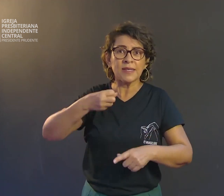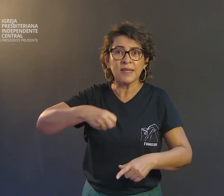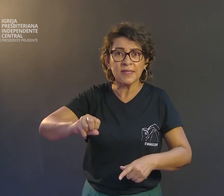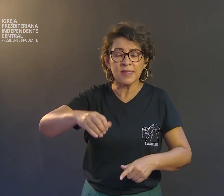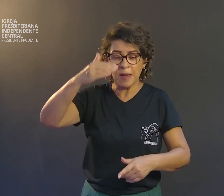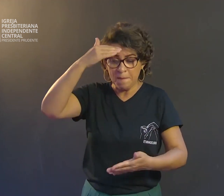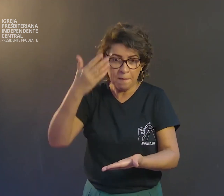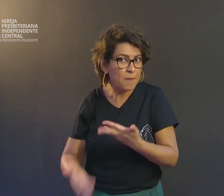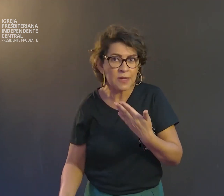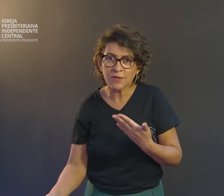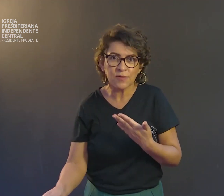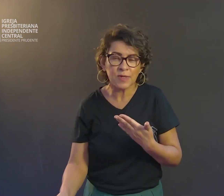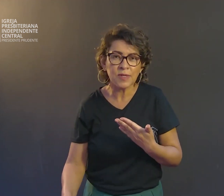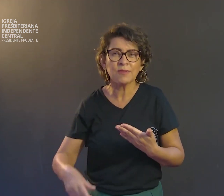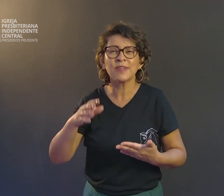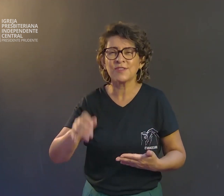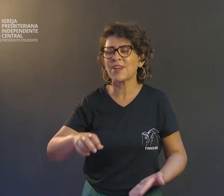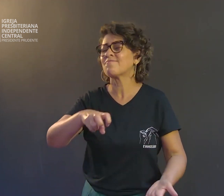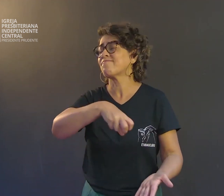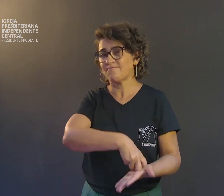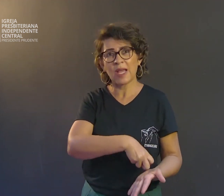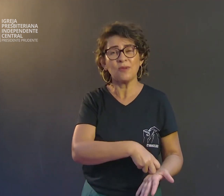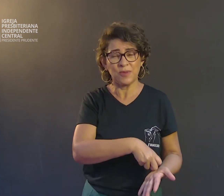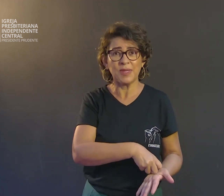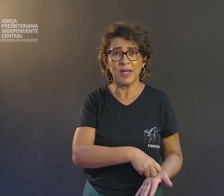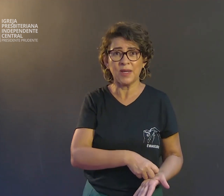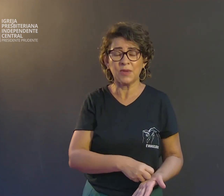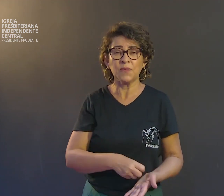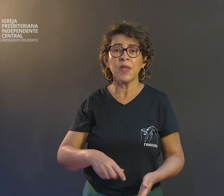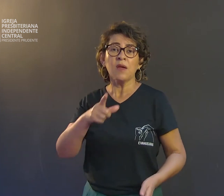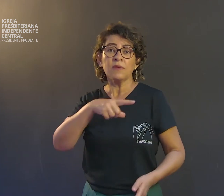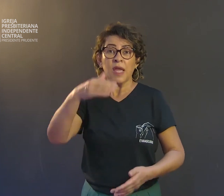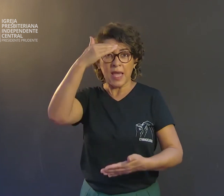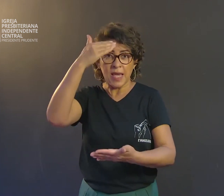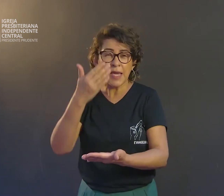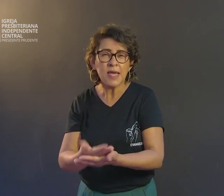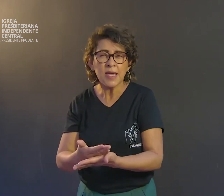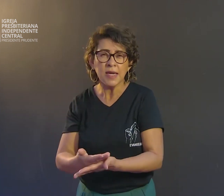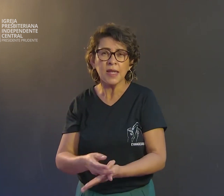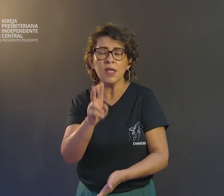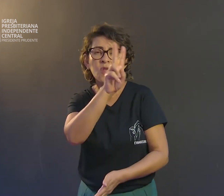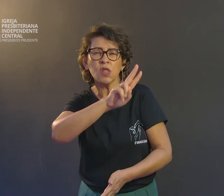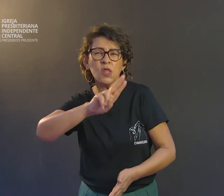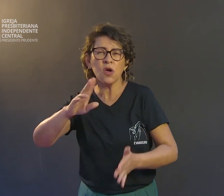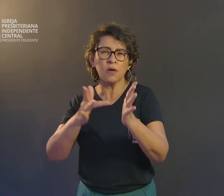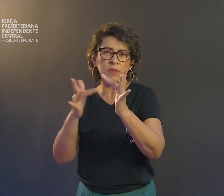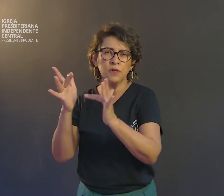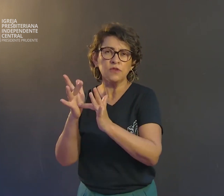crerem. Em meu nome expulsarão demônios, falarão novas línguas, Pregarão em serpentes, e se